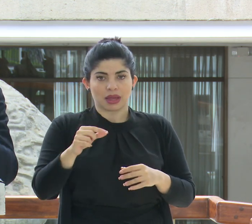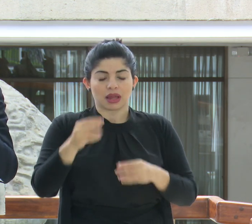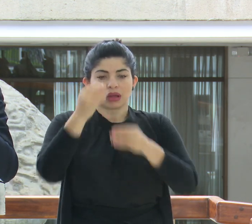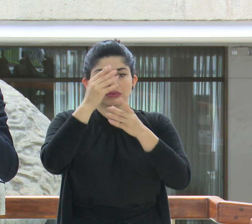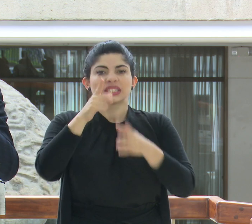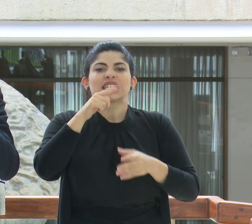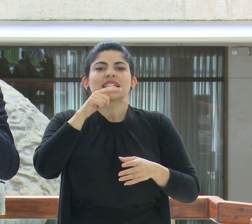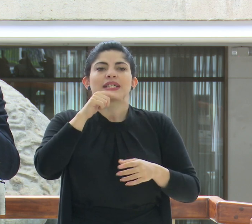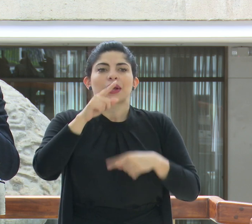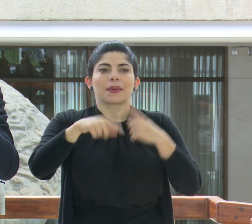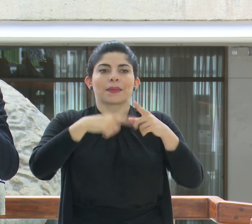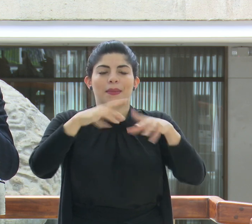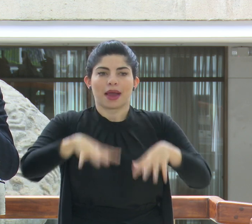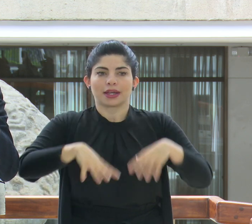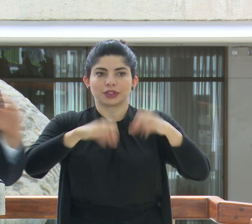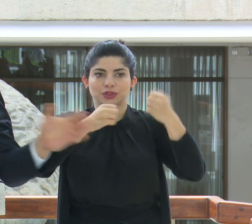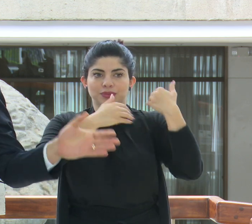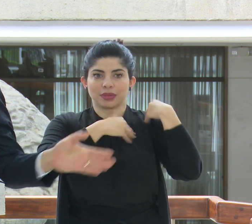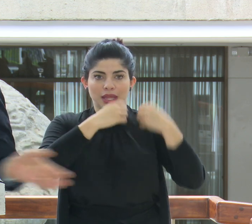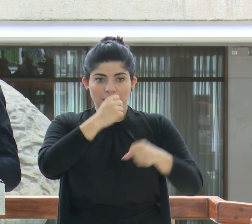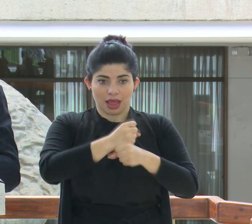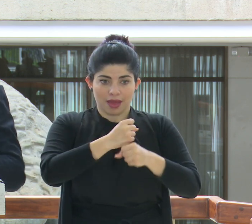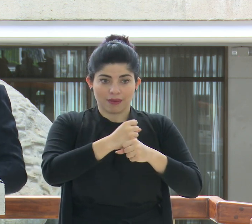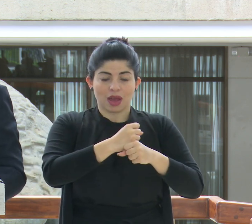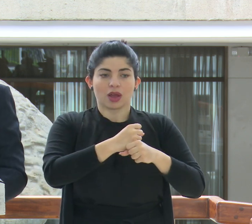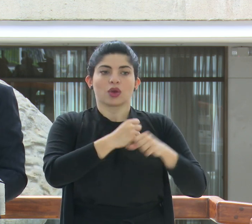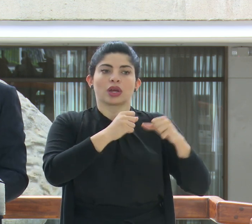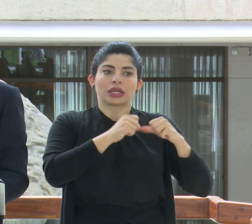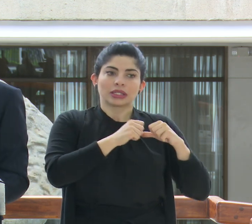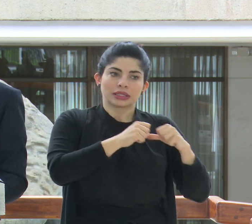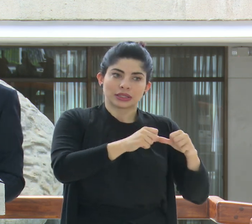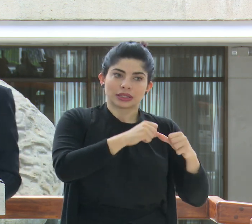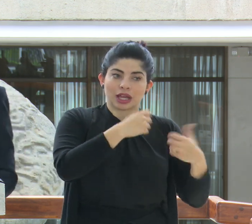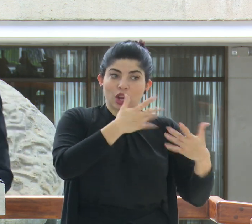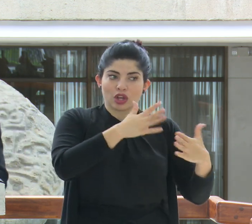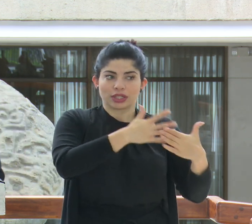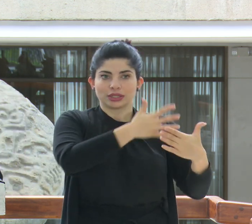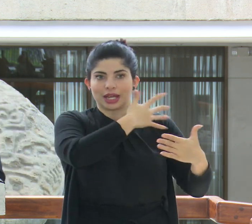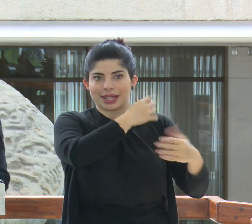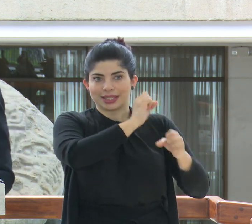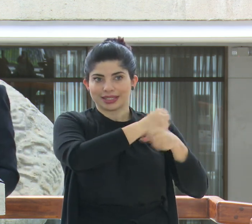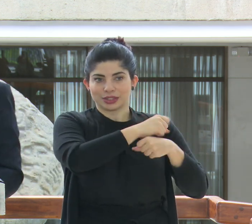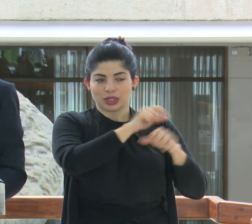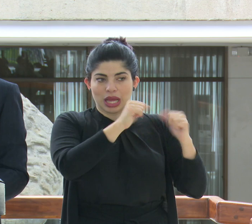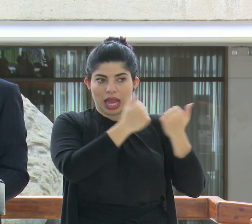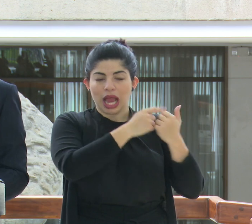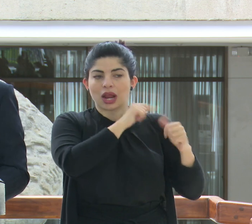quien asume ese trabajo y dará continuidad a lo que se viene haciendo en esa región.